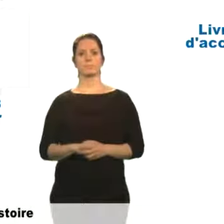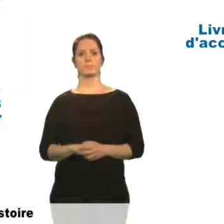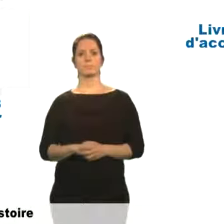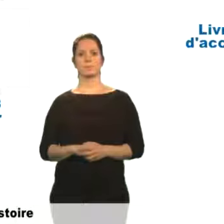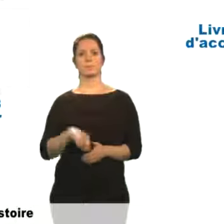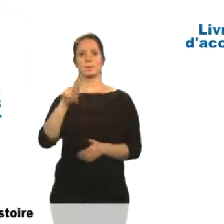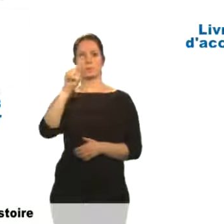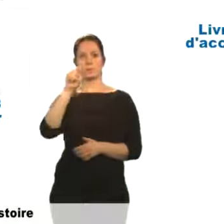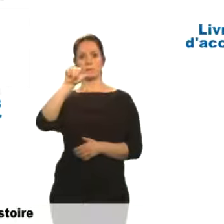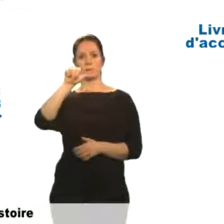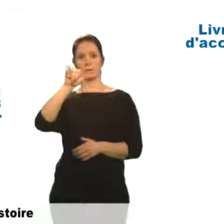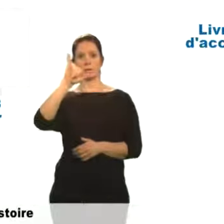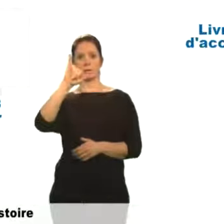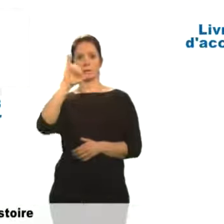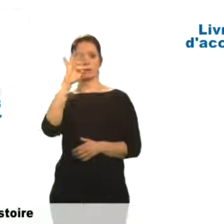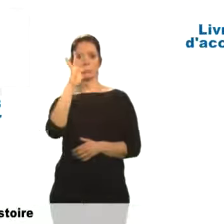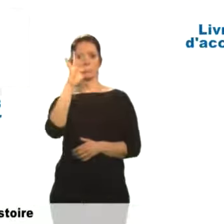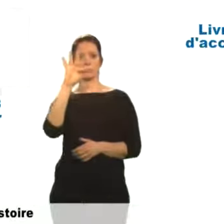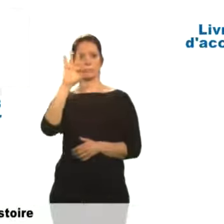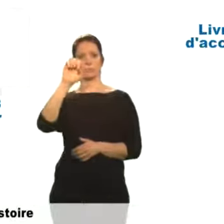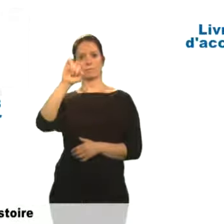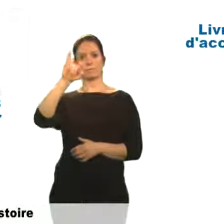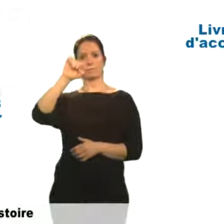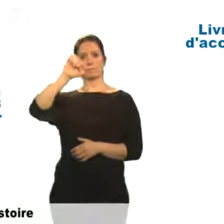Raiffeisen à Saint-Louis, 1989.